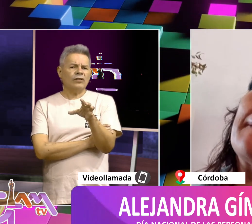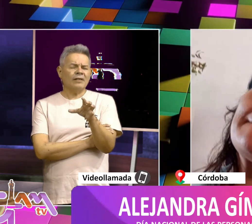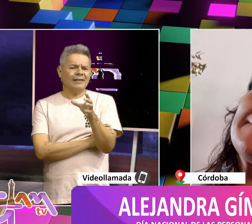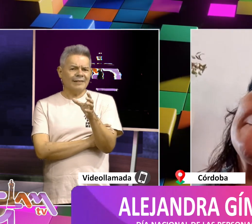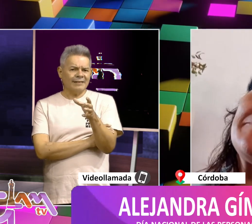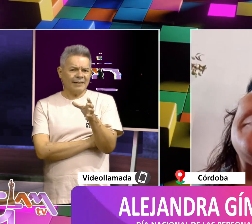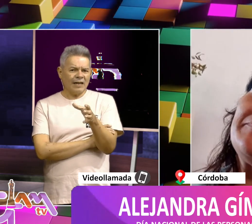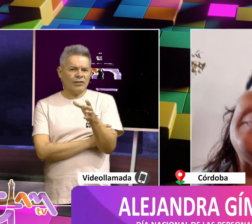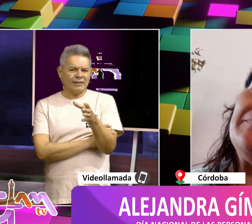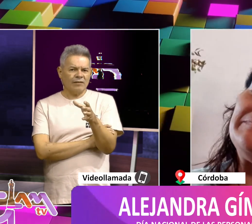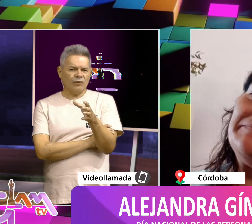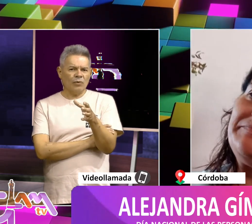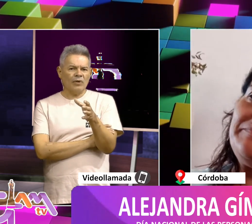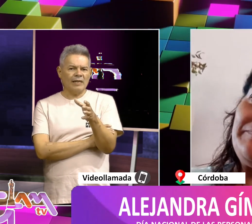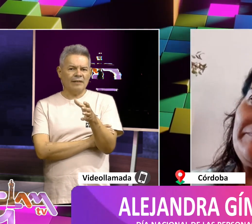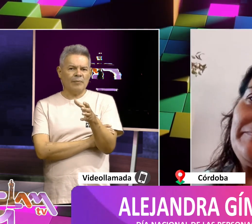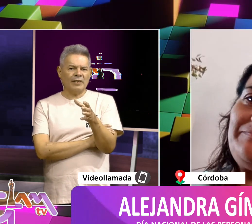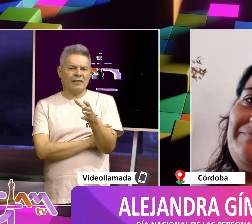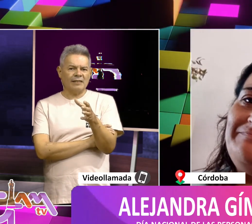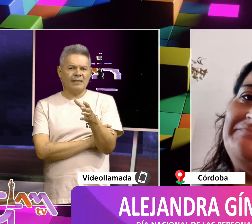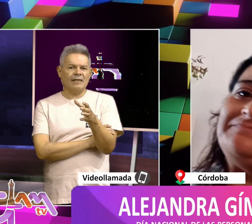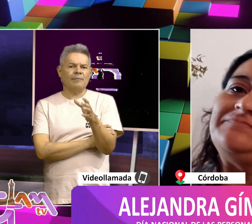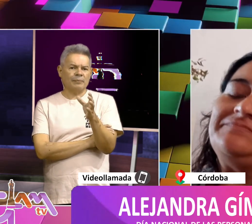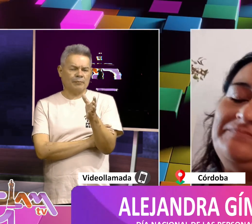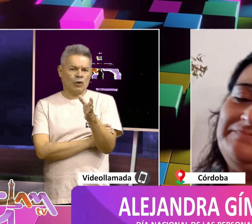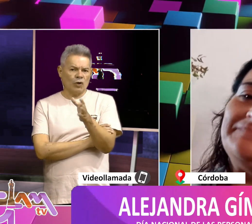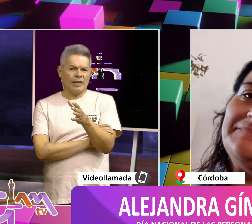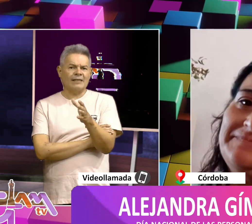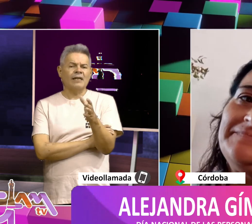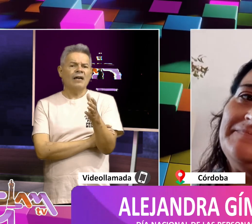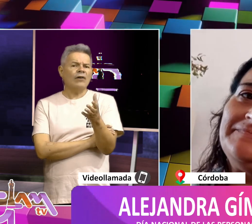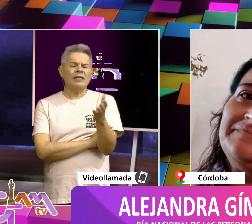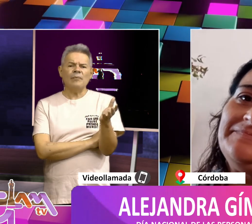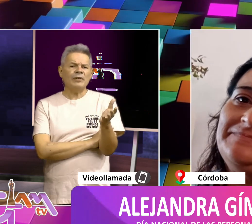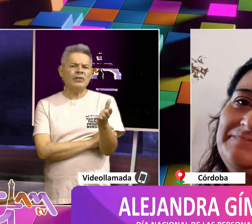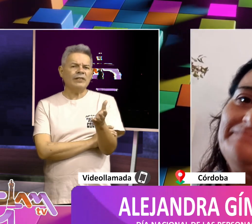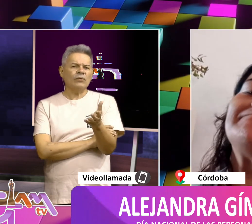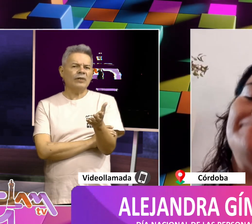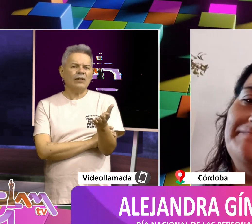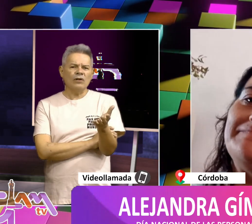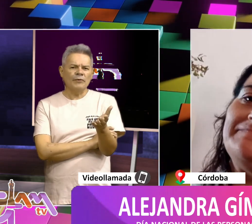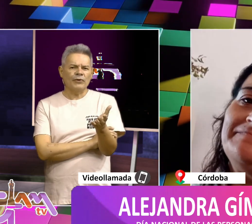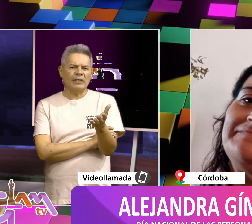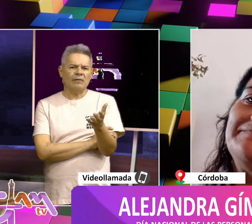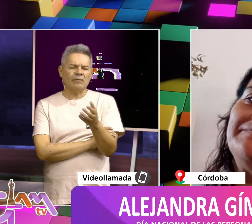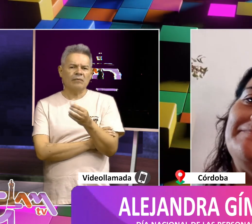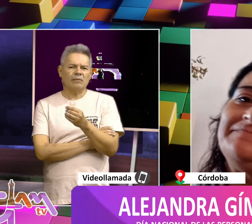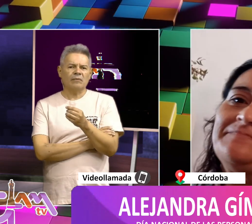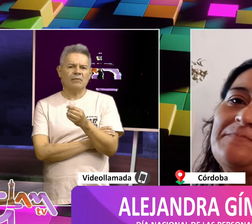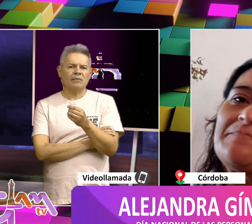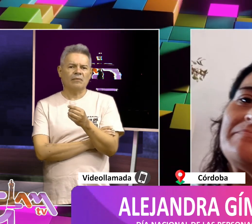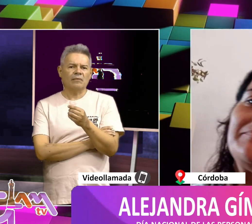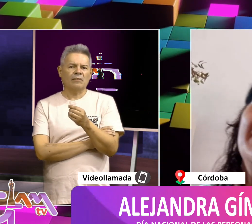esto desde tercer grado recién tuvo la intérprete de señas todos los días. Ahora, ¿y el primero y el segundo grado cómo fue?